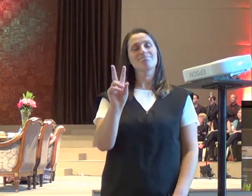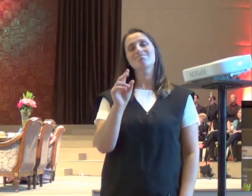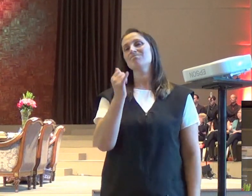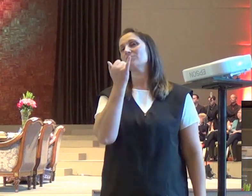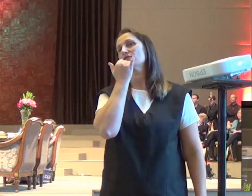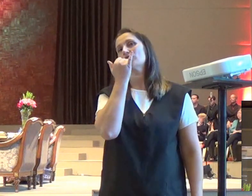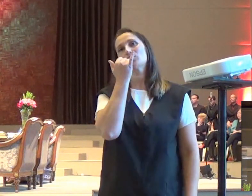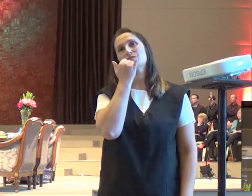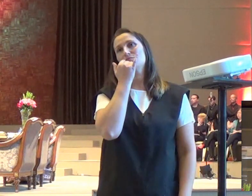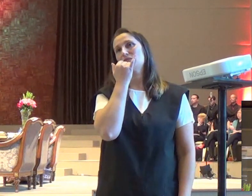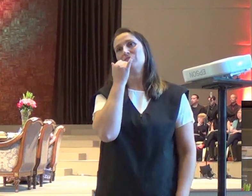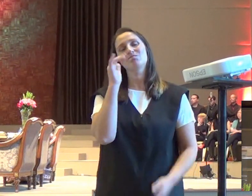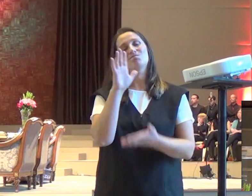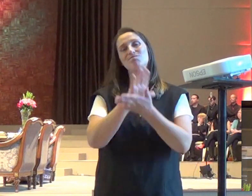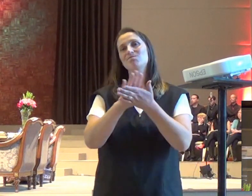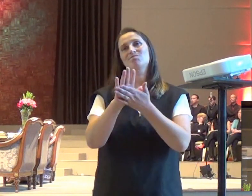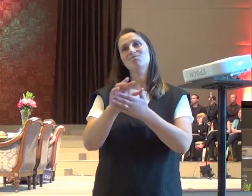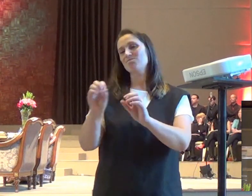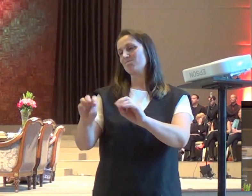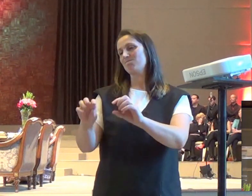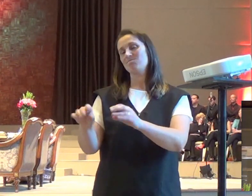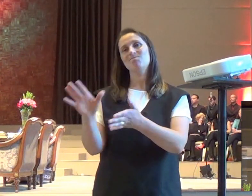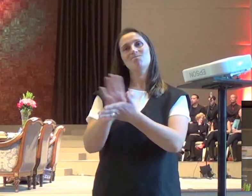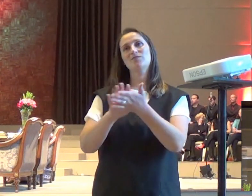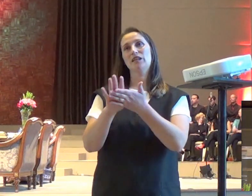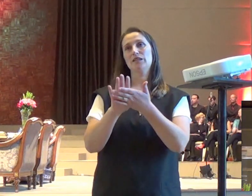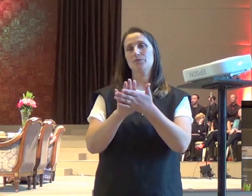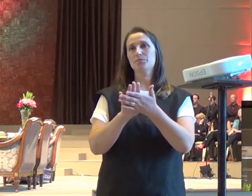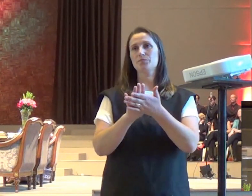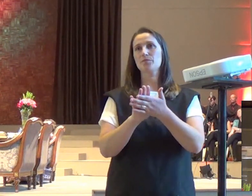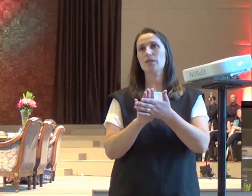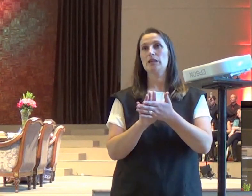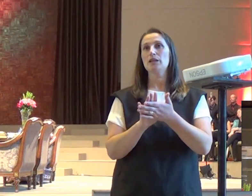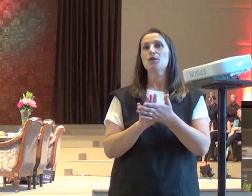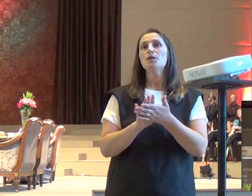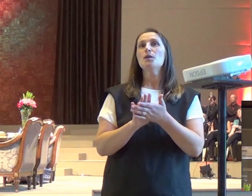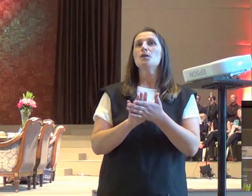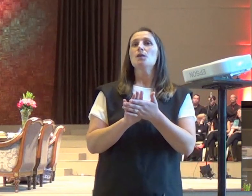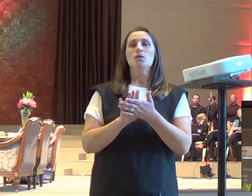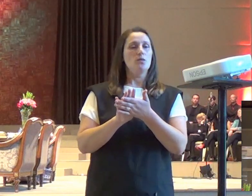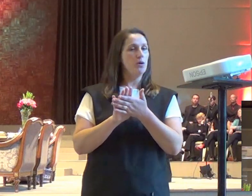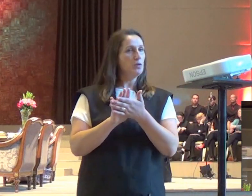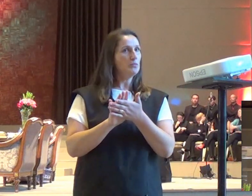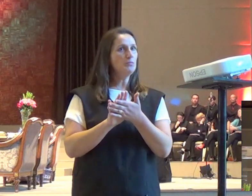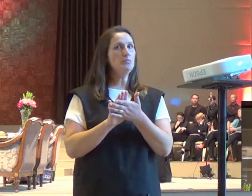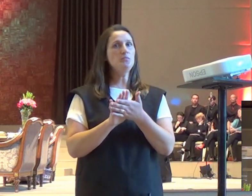ensinar a viver. Tem um ditado popular que diz que